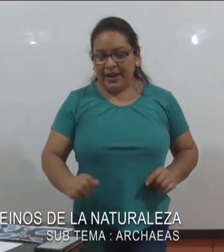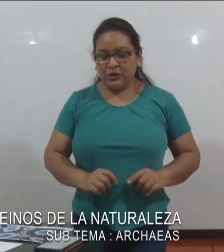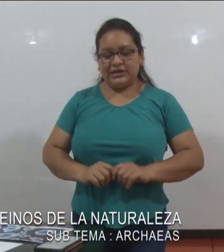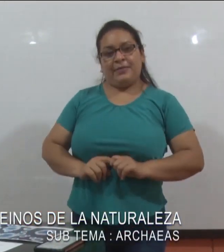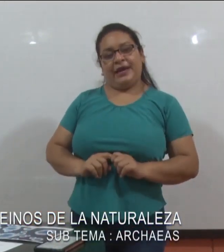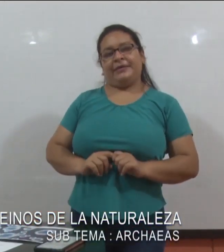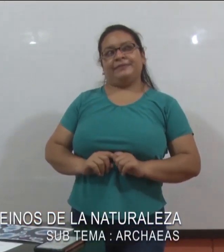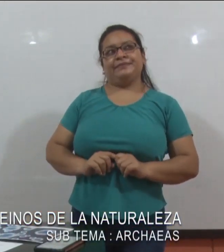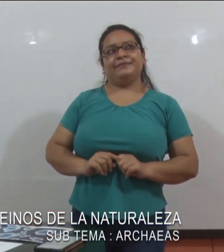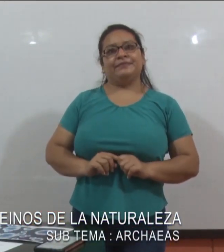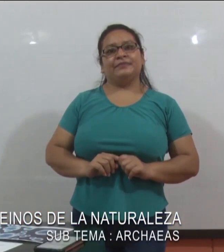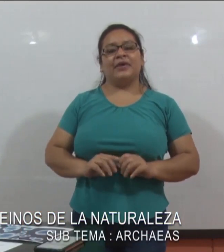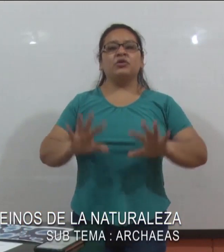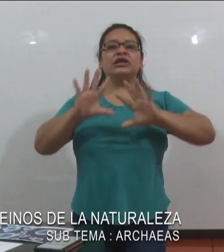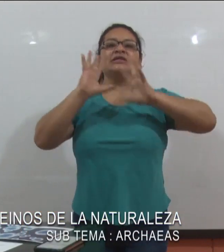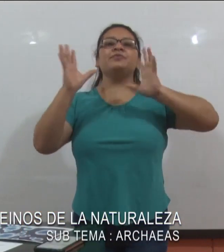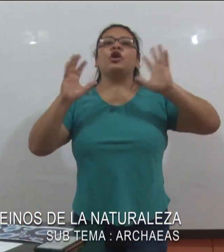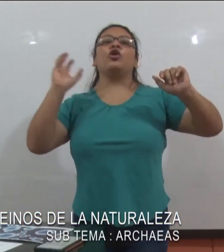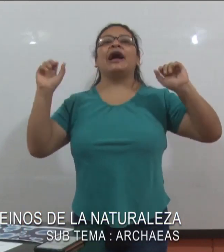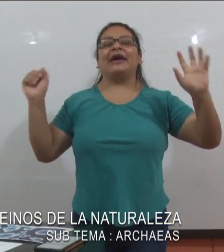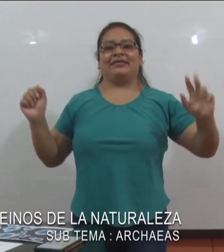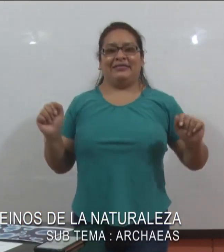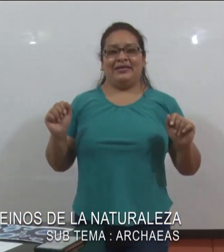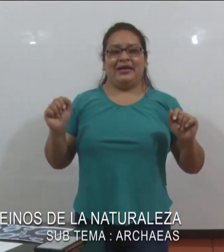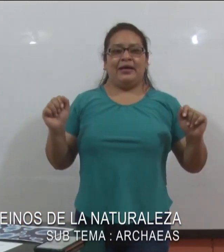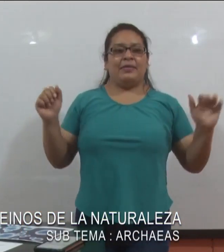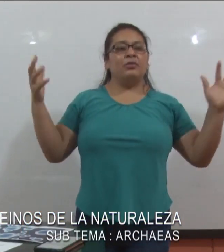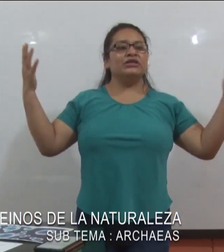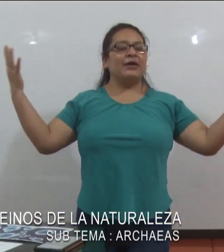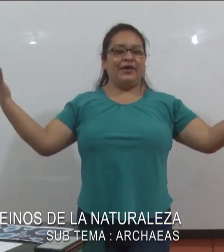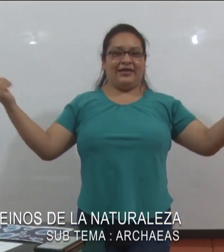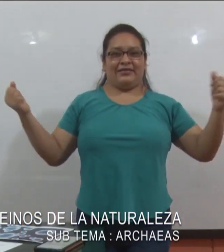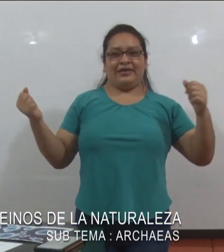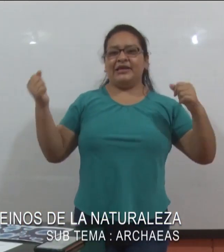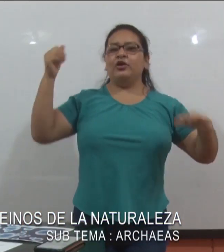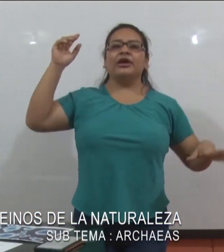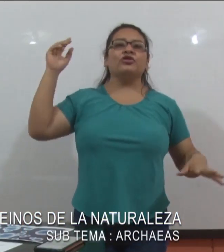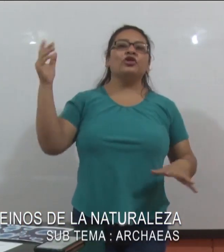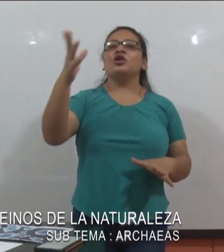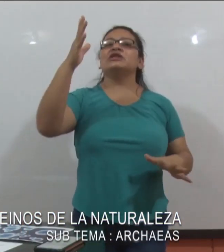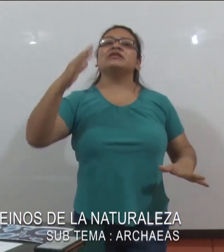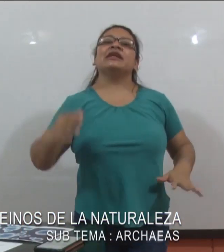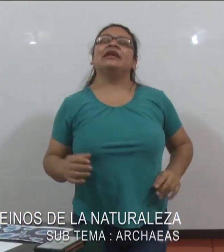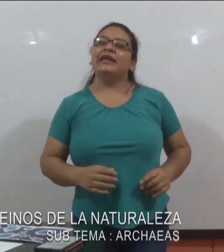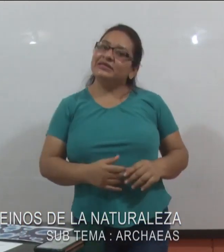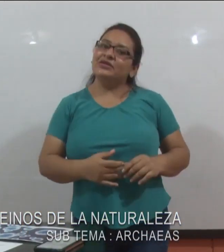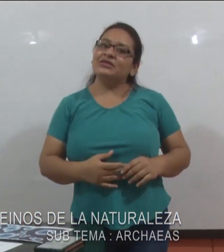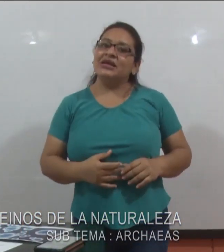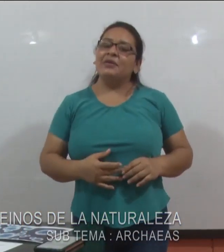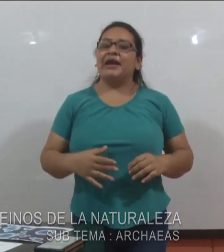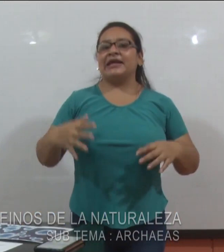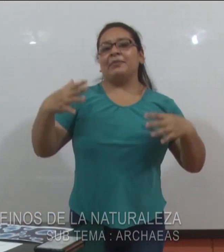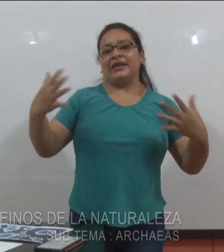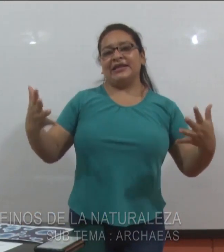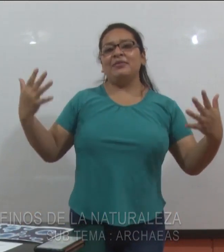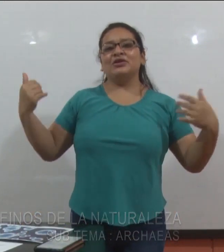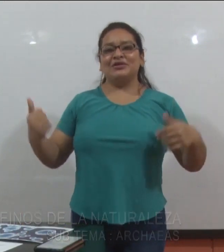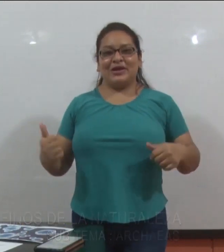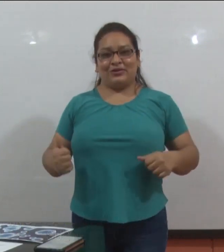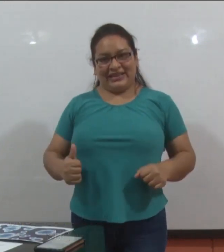Vamos a ver, vamos a explorar, vamos a ver, y quiero que todos estén listos para que aprendamos y me